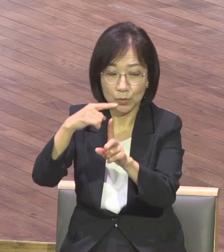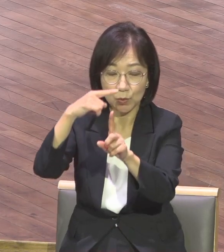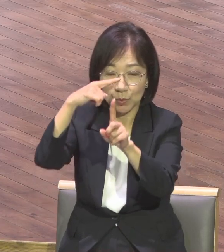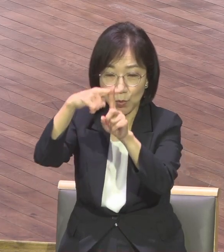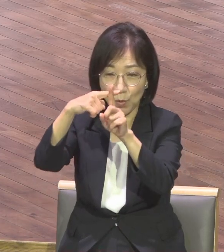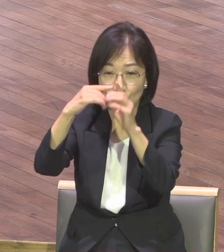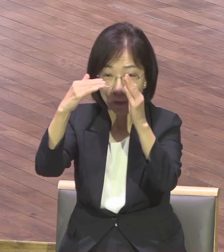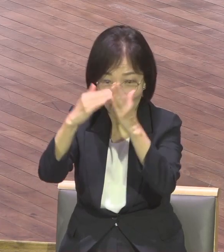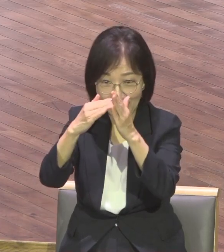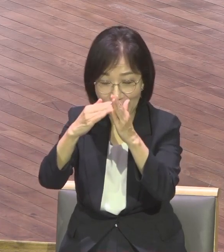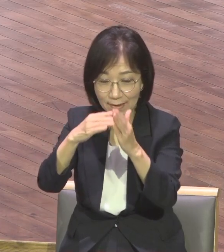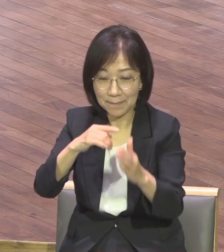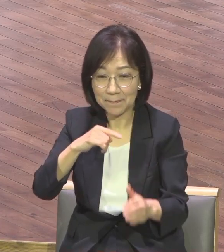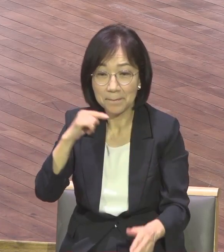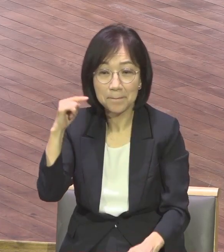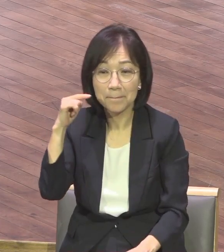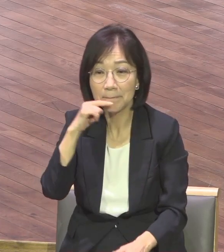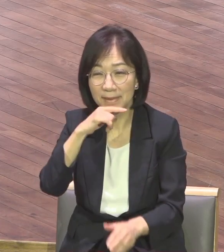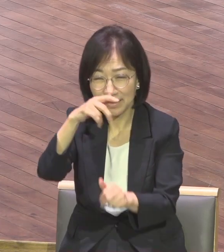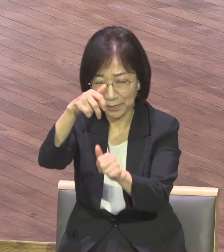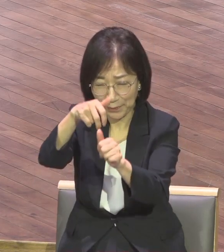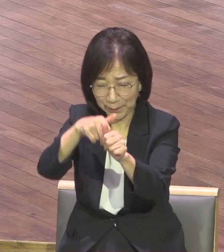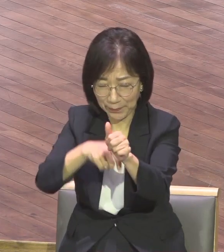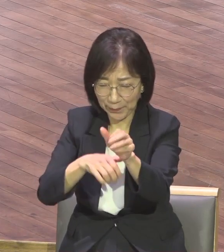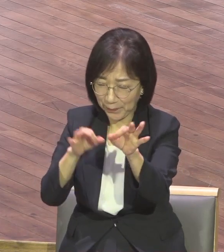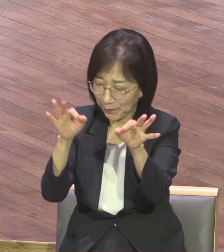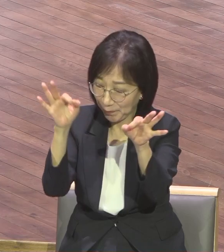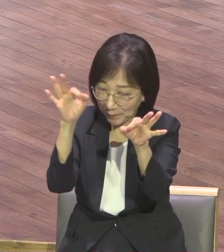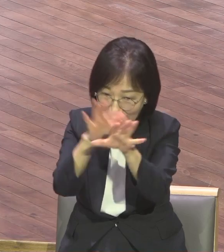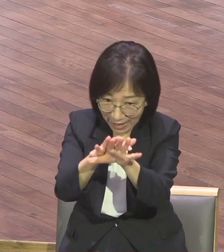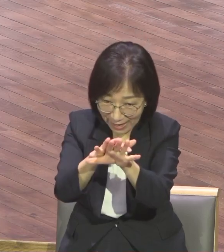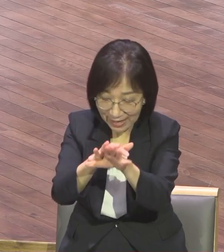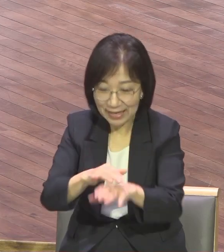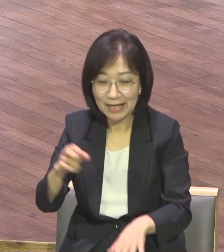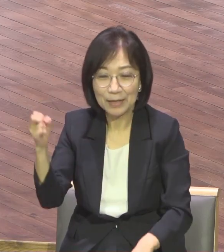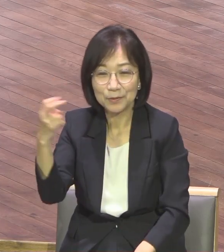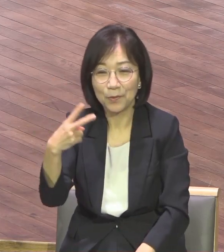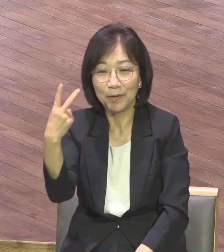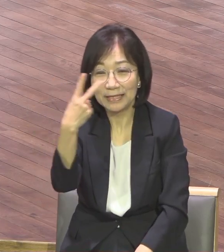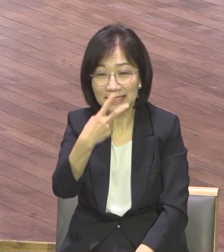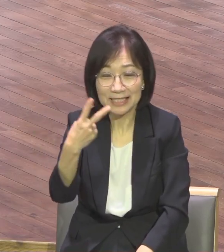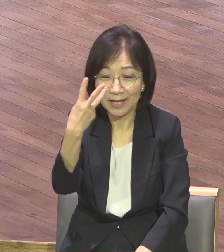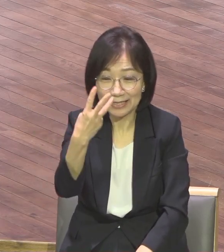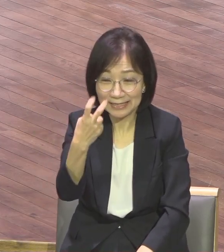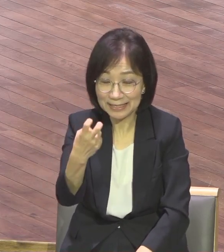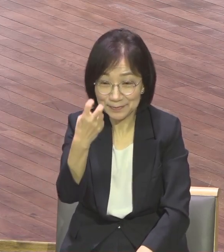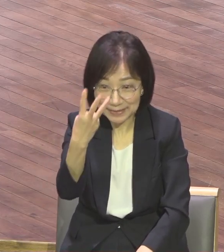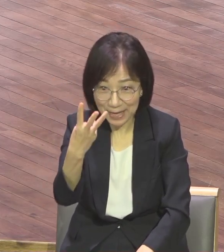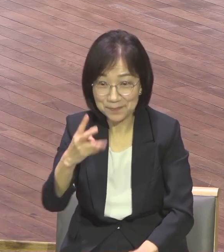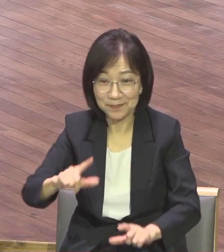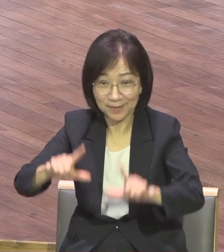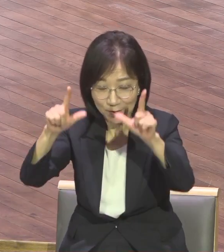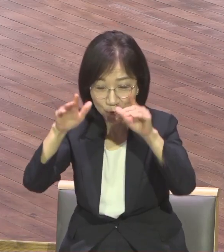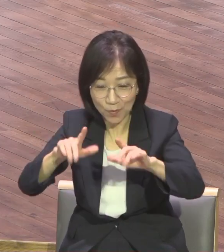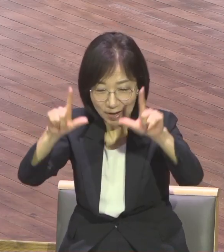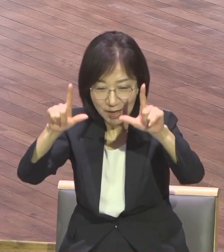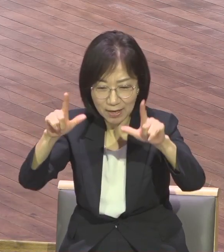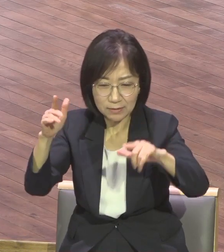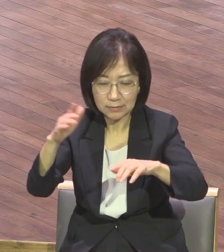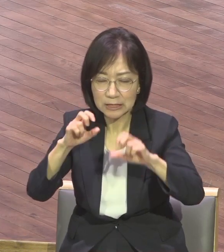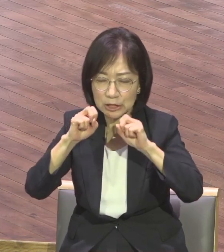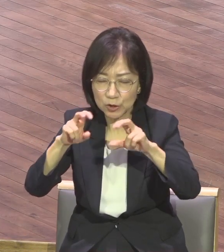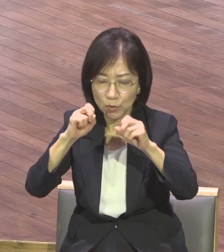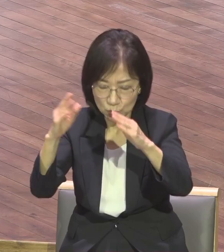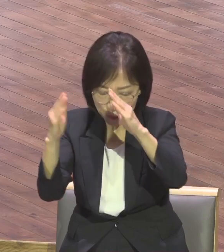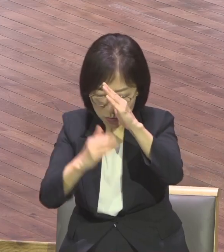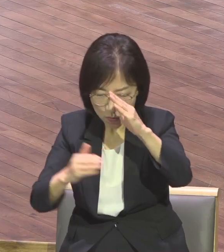2023년 237 성교 원년이란 영적 캐치프레이즈를 걸고 도전했습니다. 이미 선포했습니다. 언약적 비전을